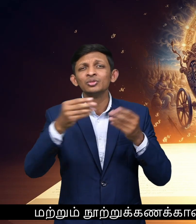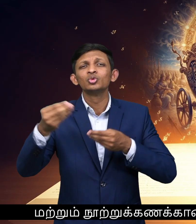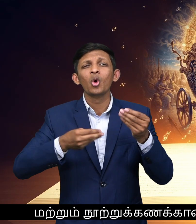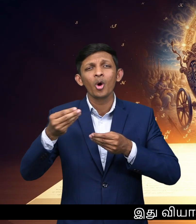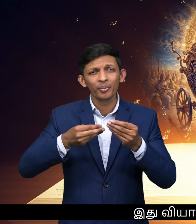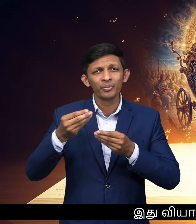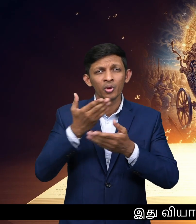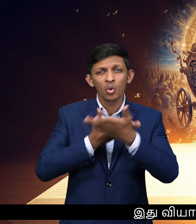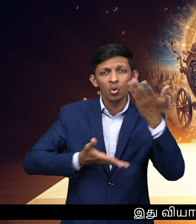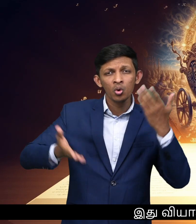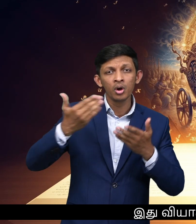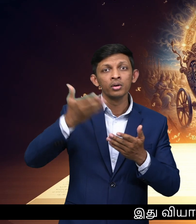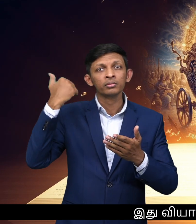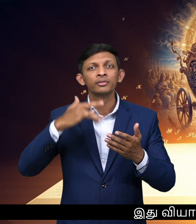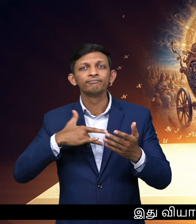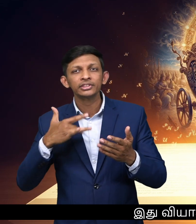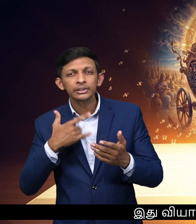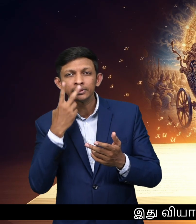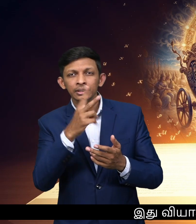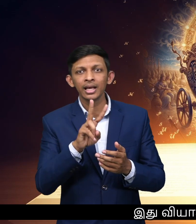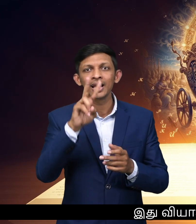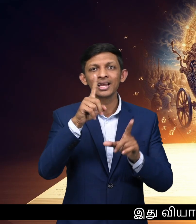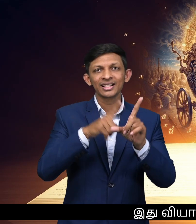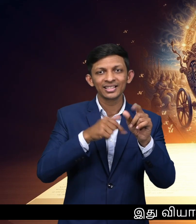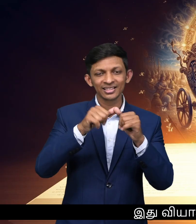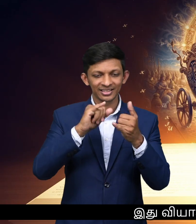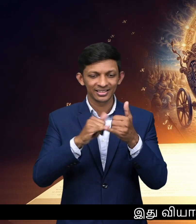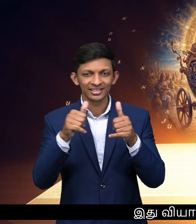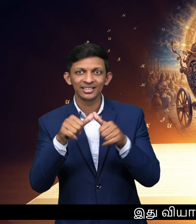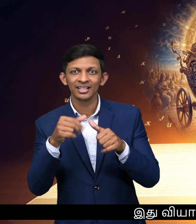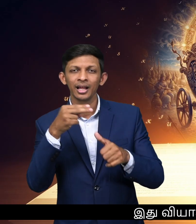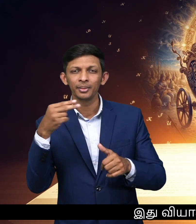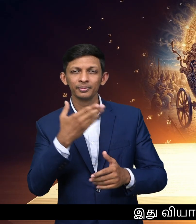கொண்டுள்ளது. இது வியாசரால் இயற்றப்பட்டது.